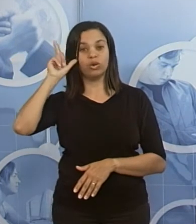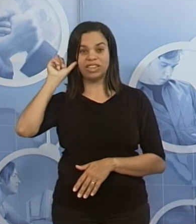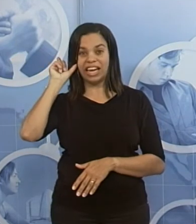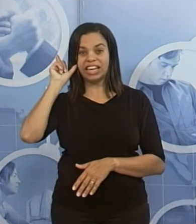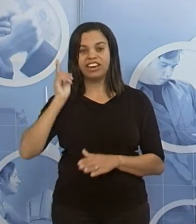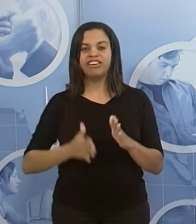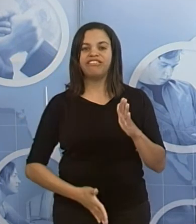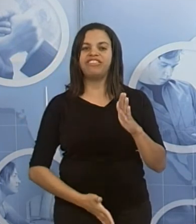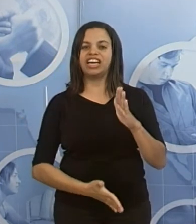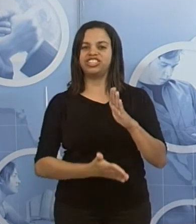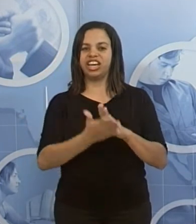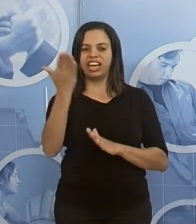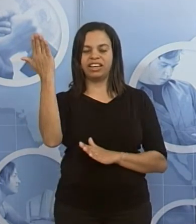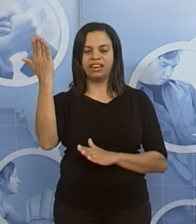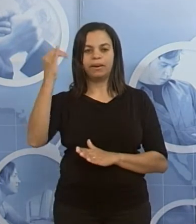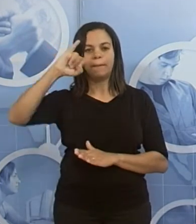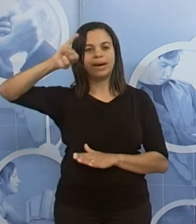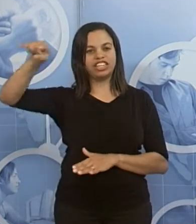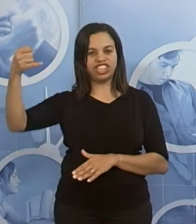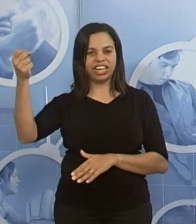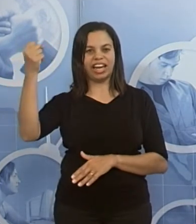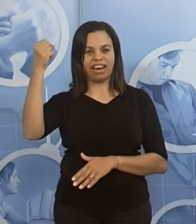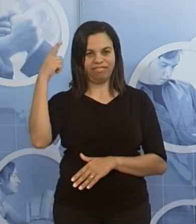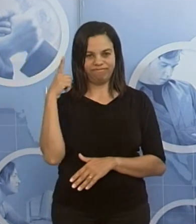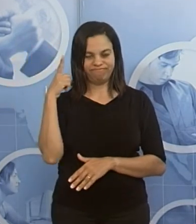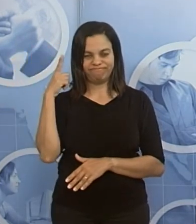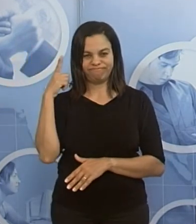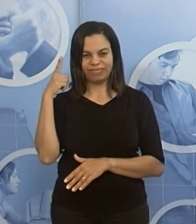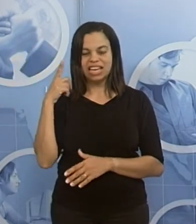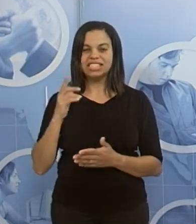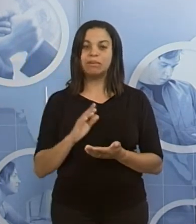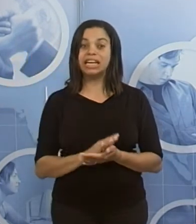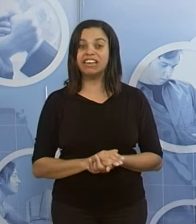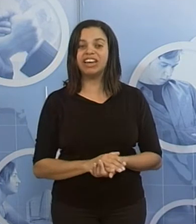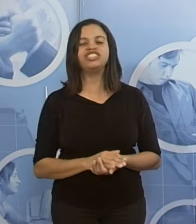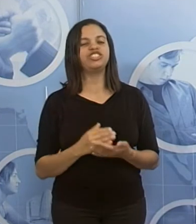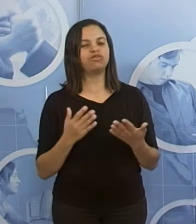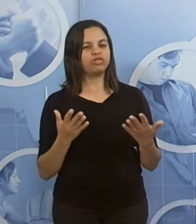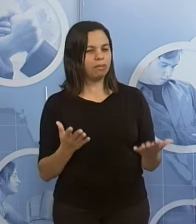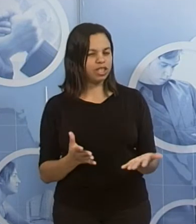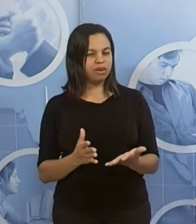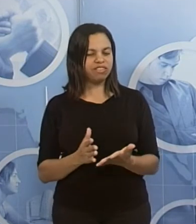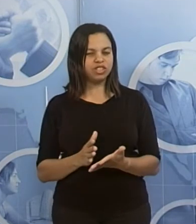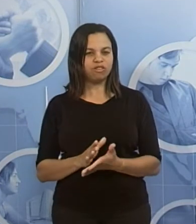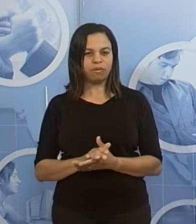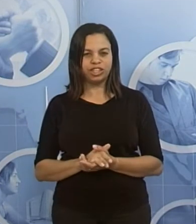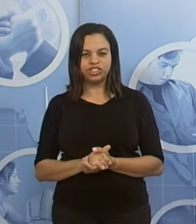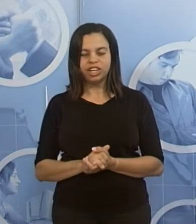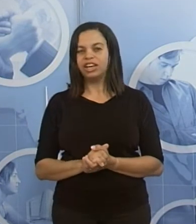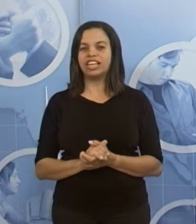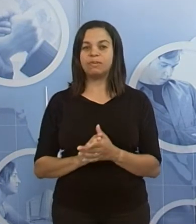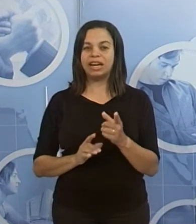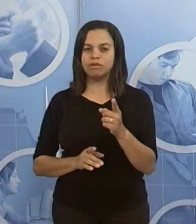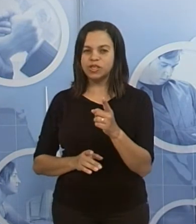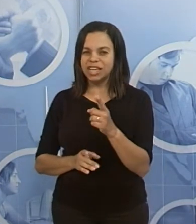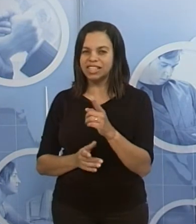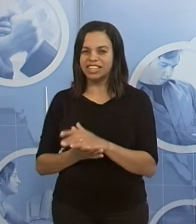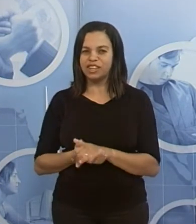Ontem viajei para G que é. Semana que vem a gente volta mais uma vez novamente. Esperamos vocês na